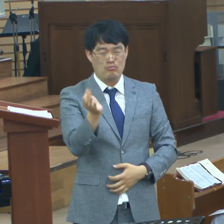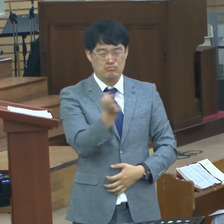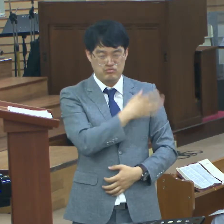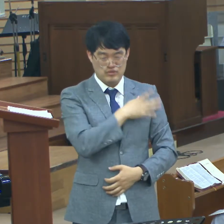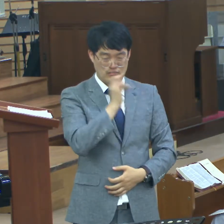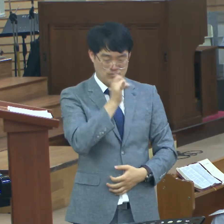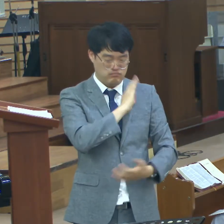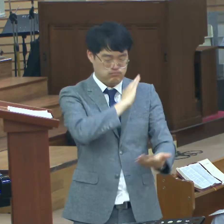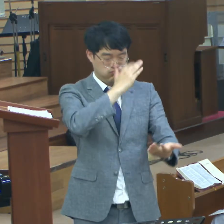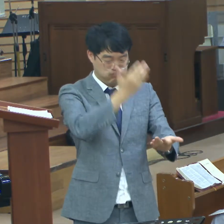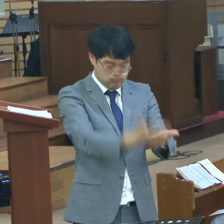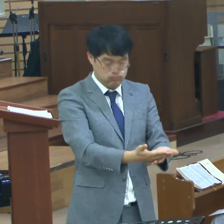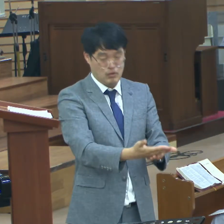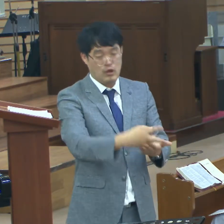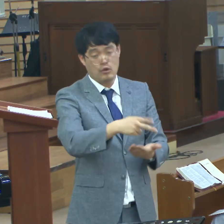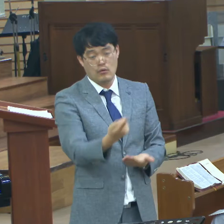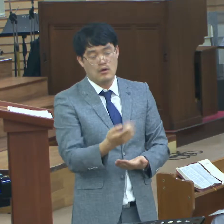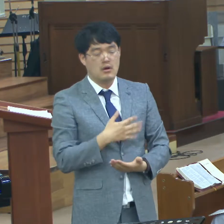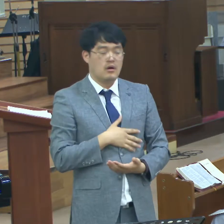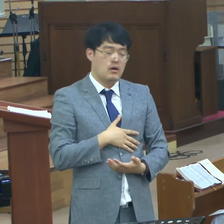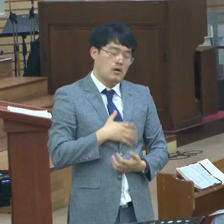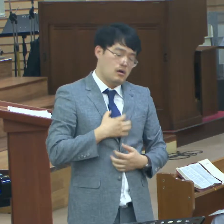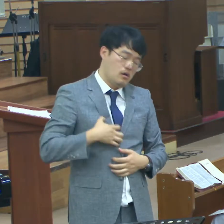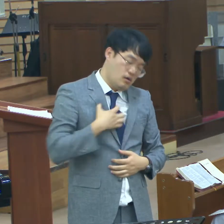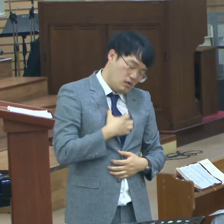정말 힘들어하는 분들 많이 봤어요.